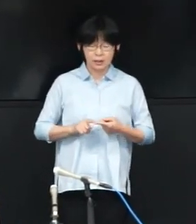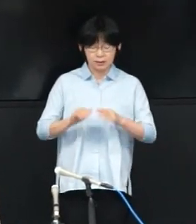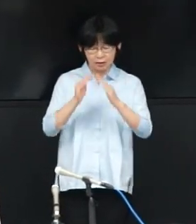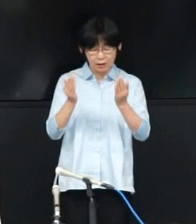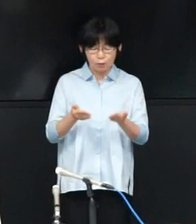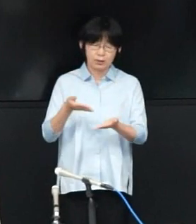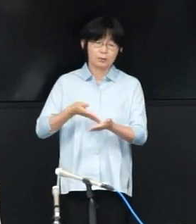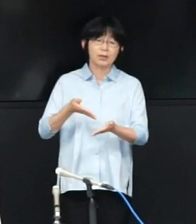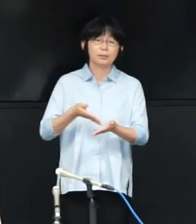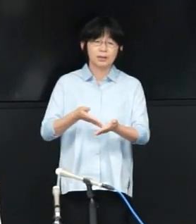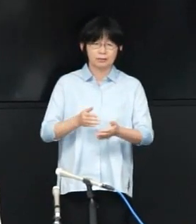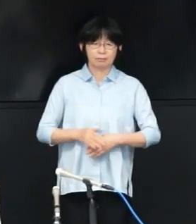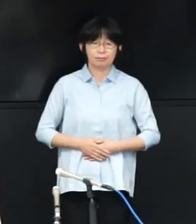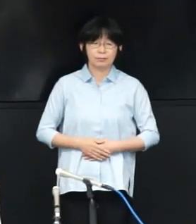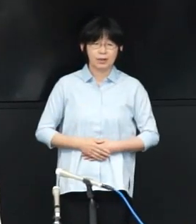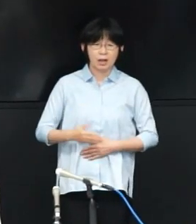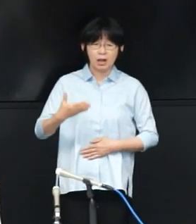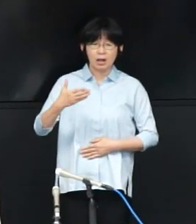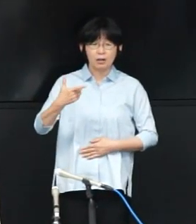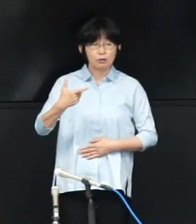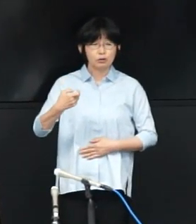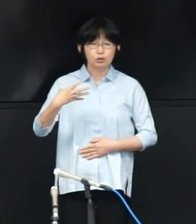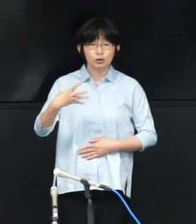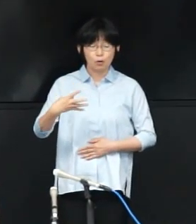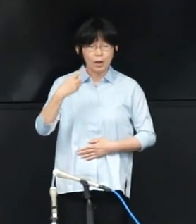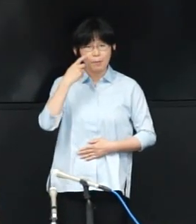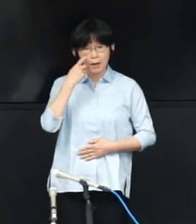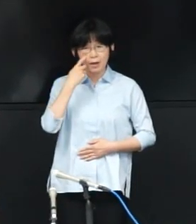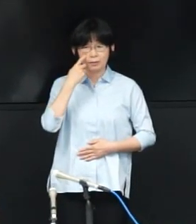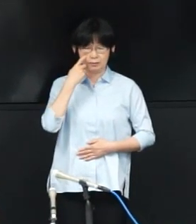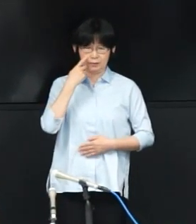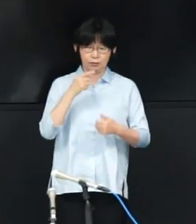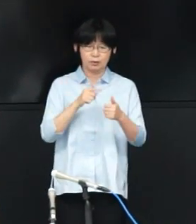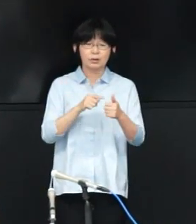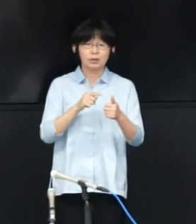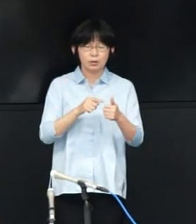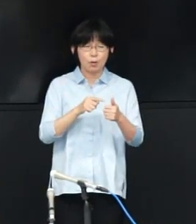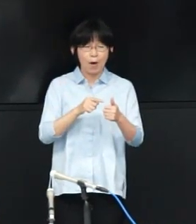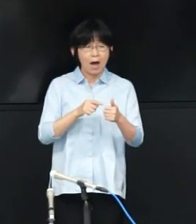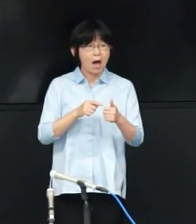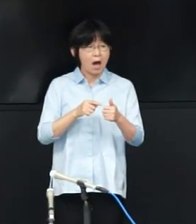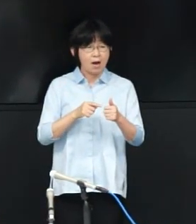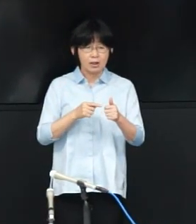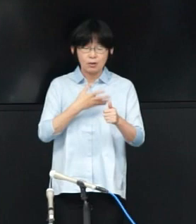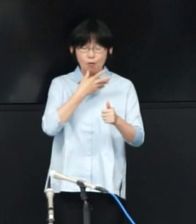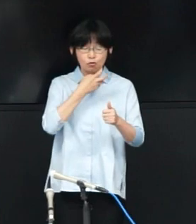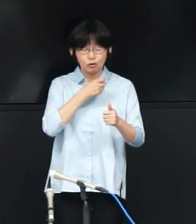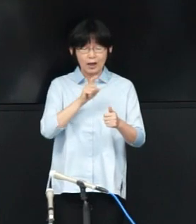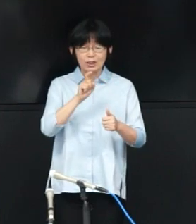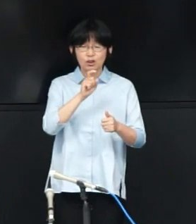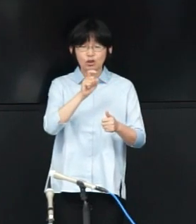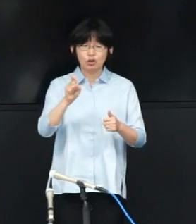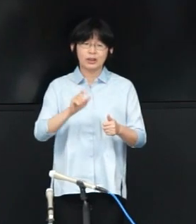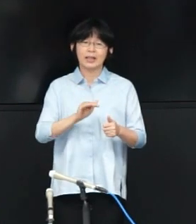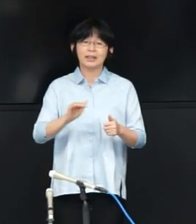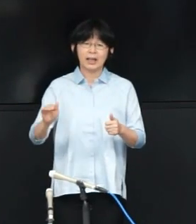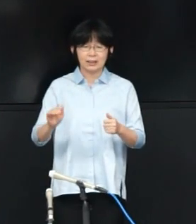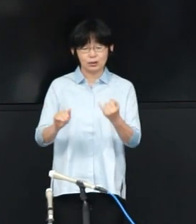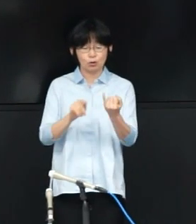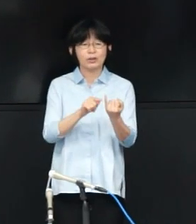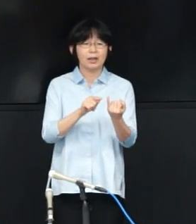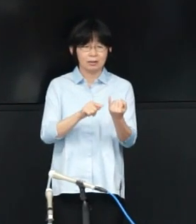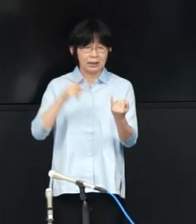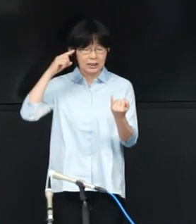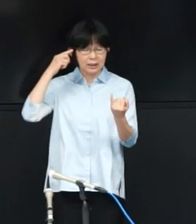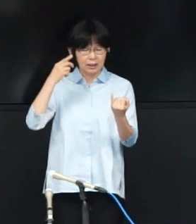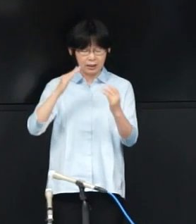。まず64例目の方でございます。10歳代女性佐賀市でございます